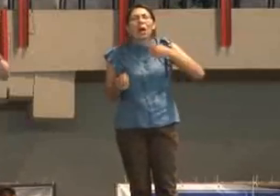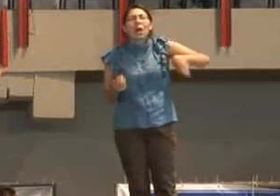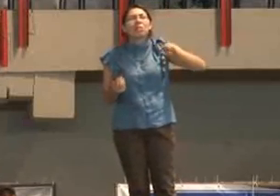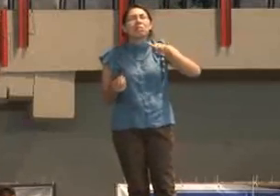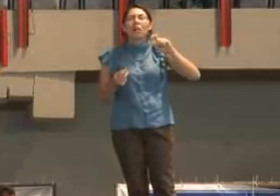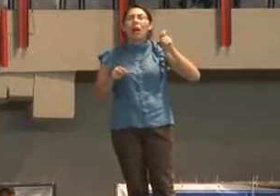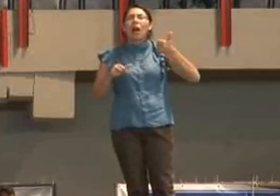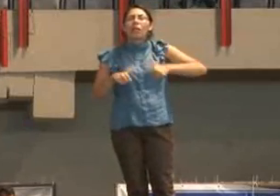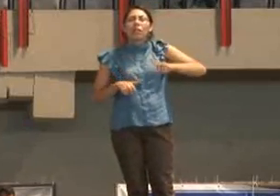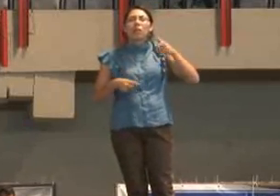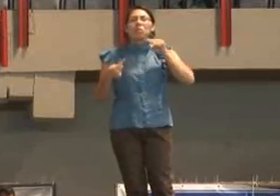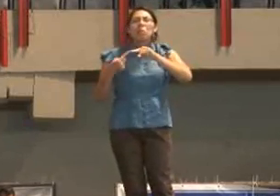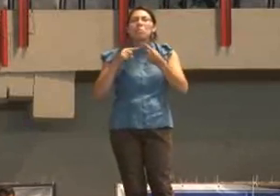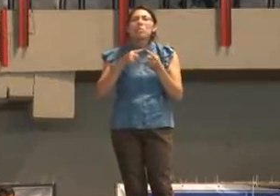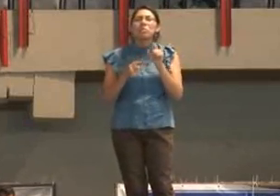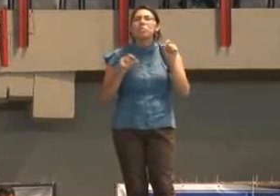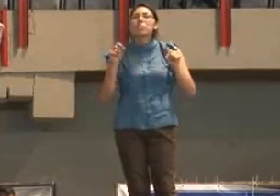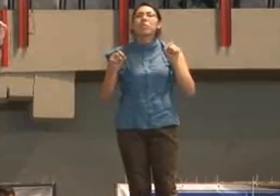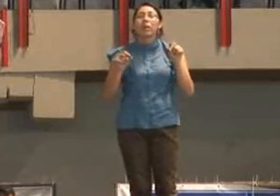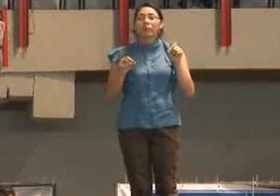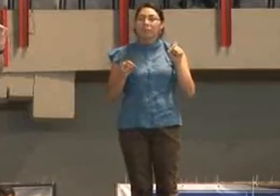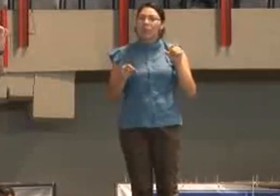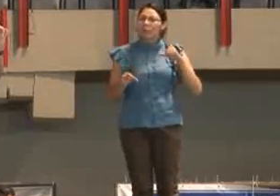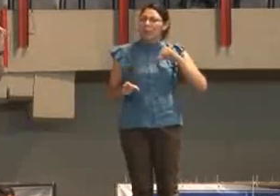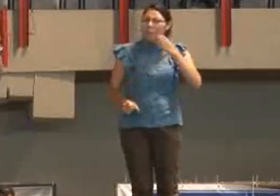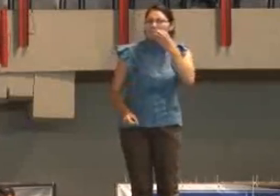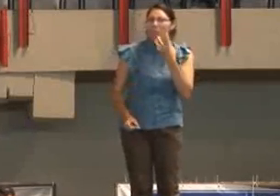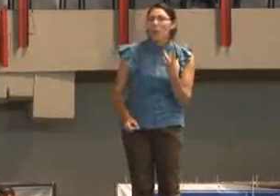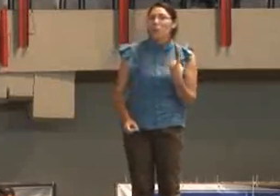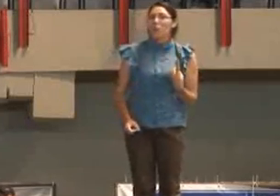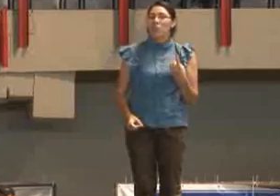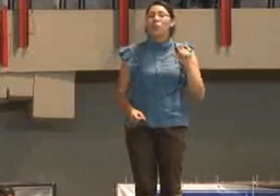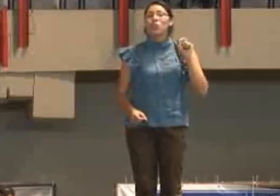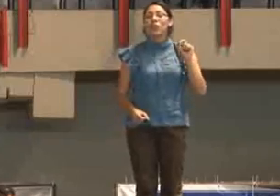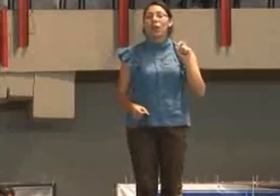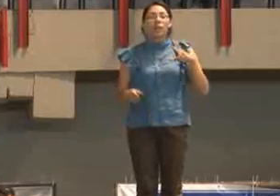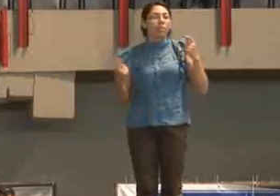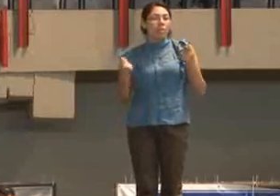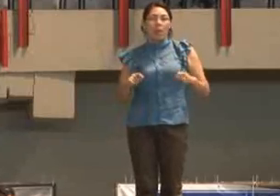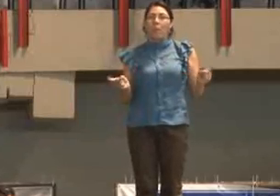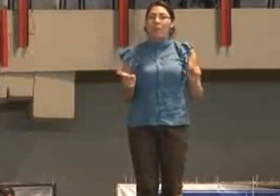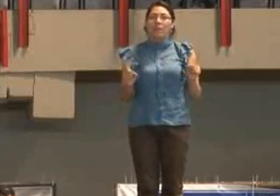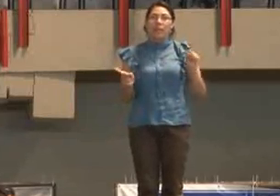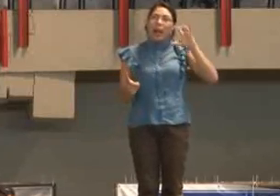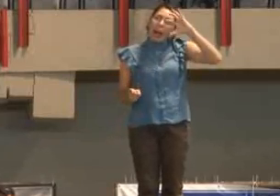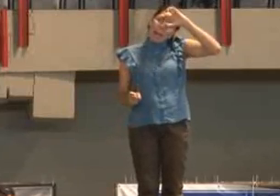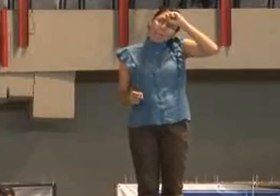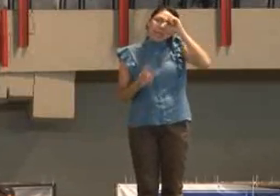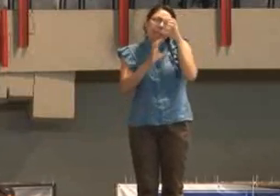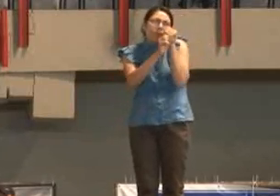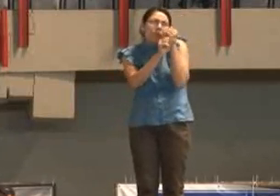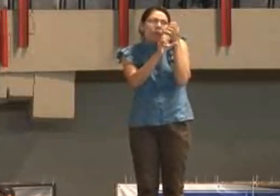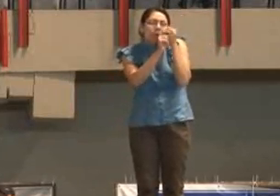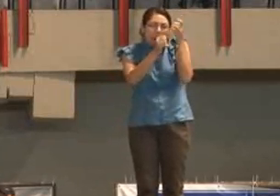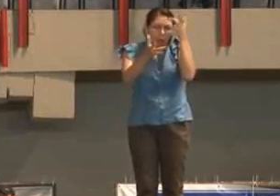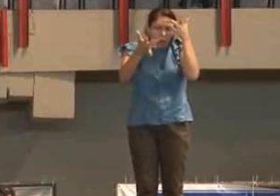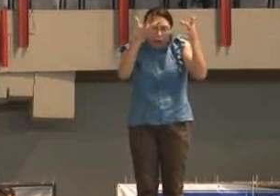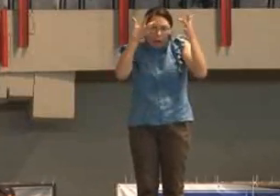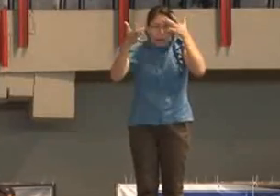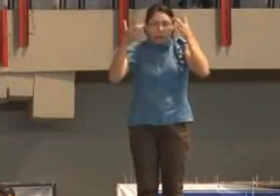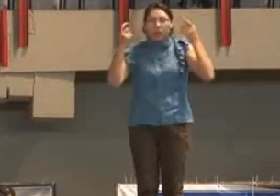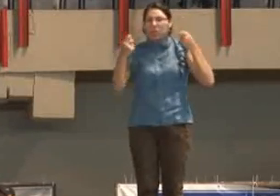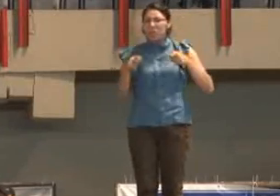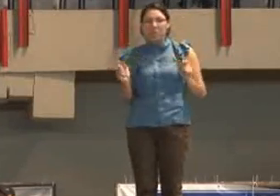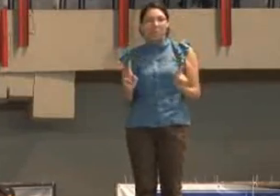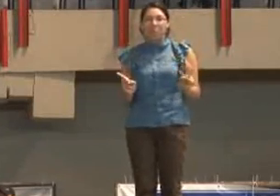tema que a gente vai trabalhar agora? Tem uma vantagem, qual é? Não há necessidade da gente aprender muita fórmula para poder